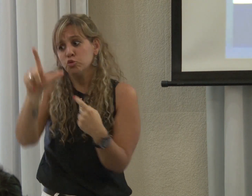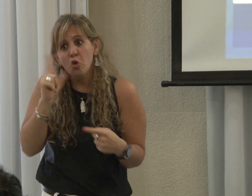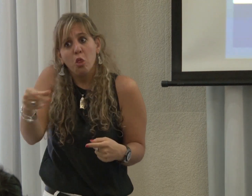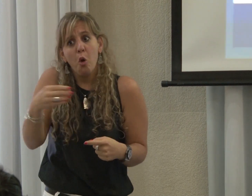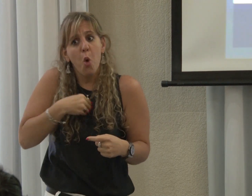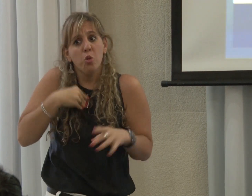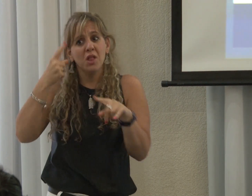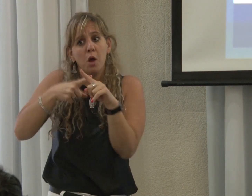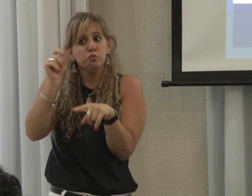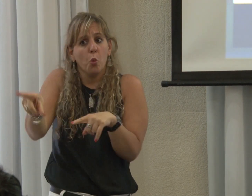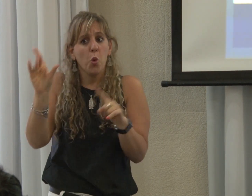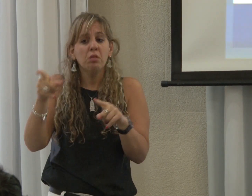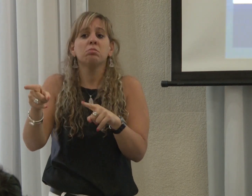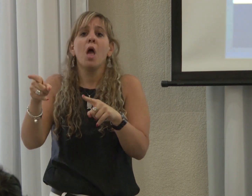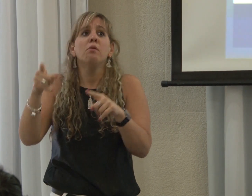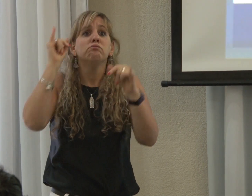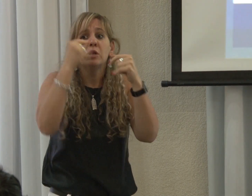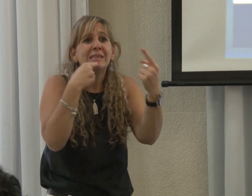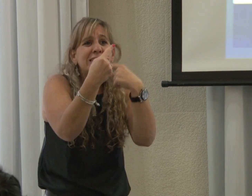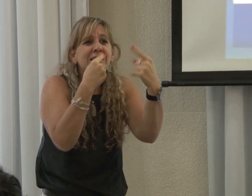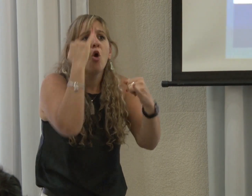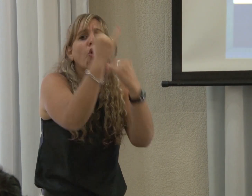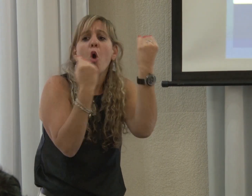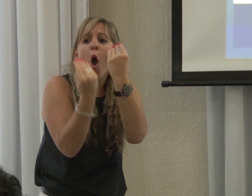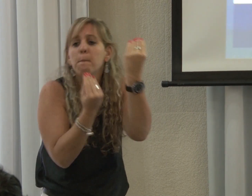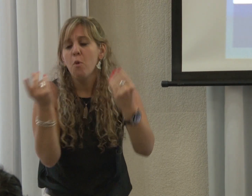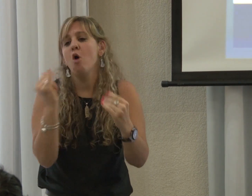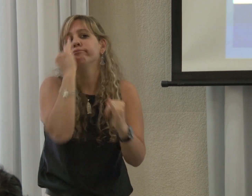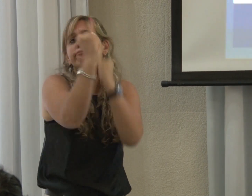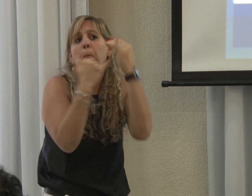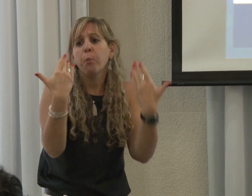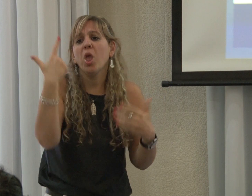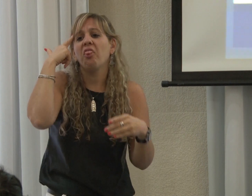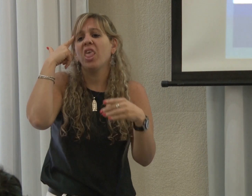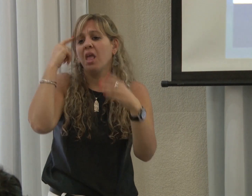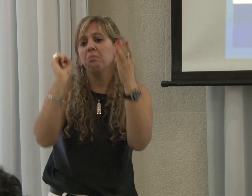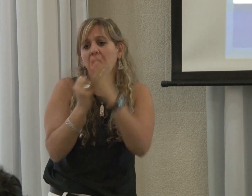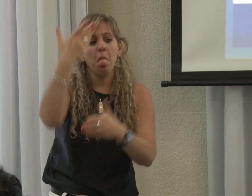la demanda de esta persona sorda, y que iba voluntariamente, ¿no?